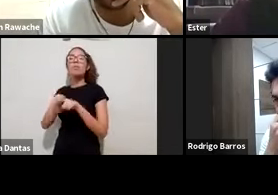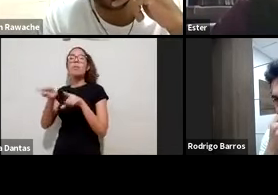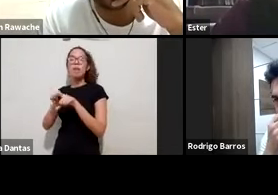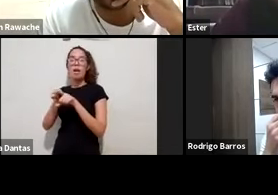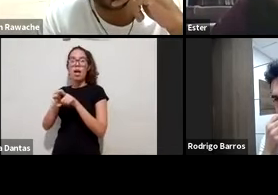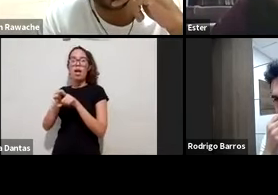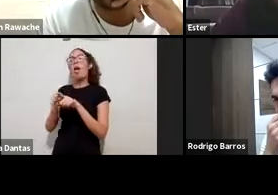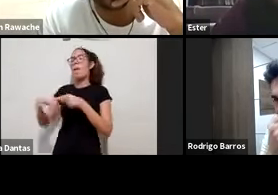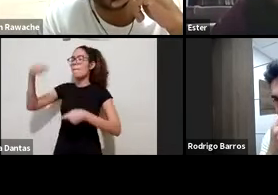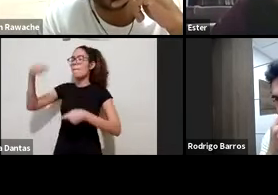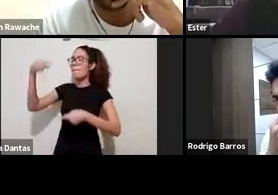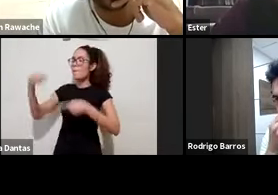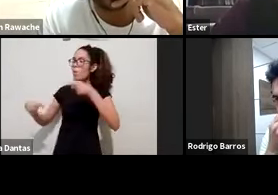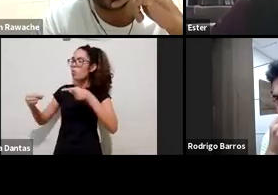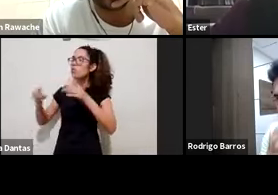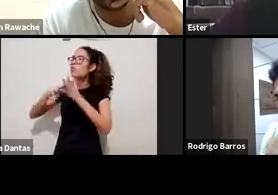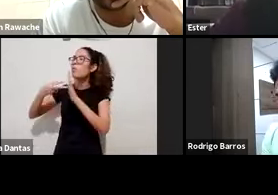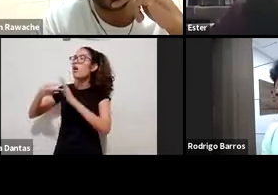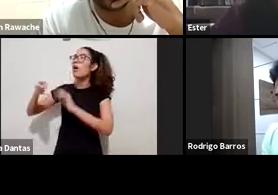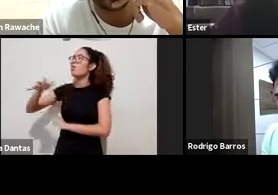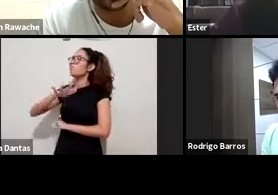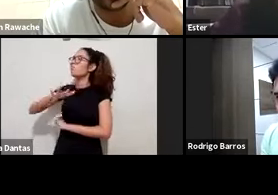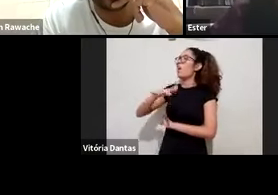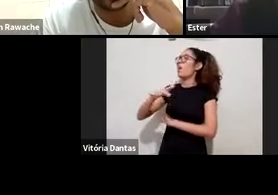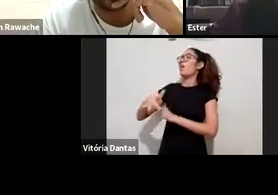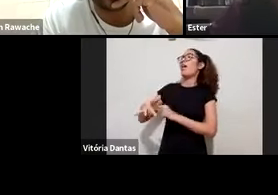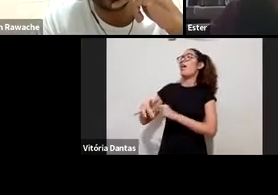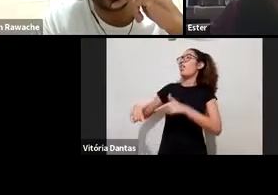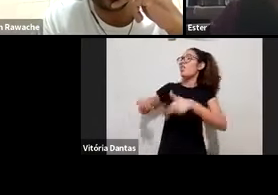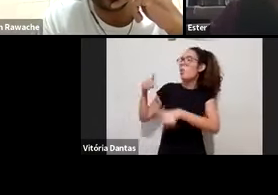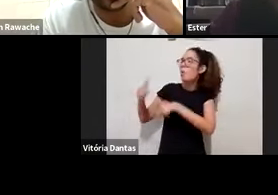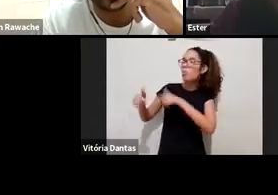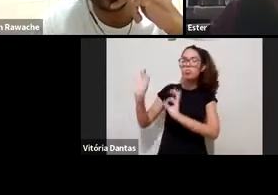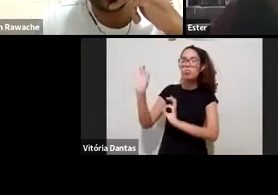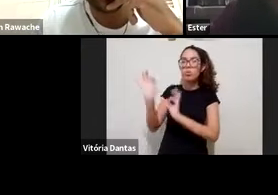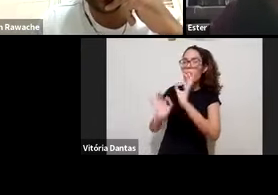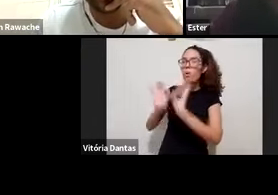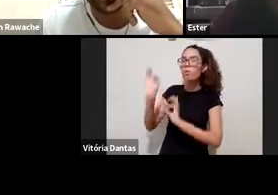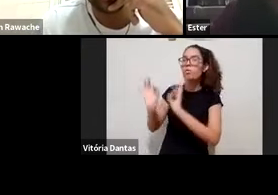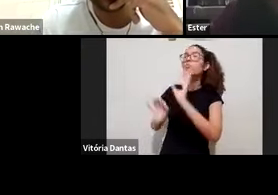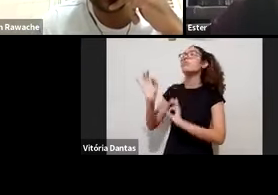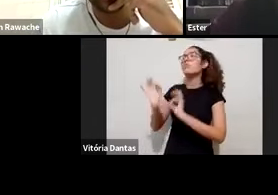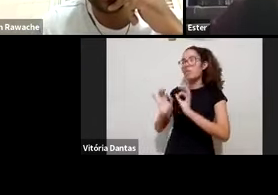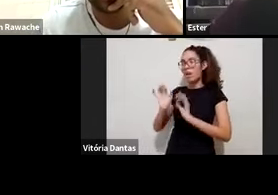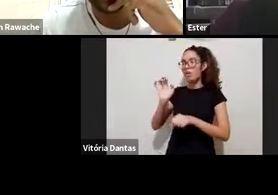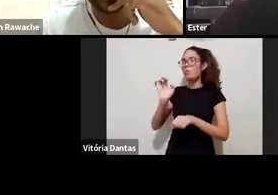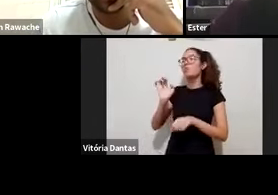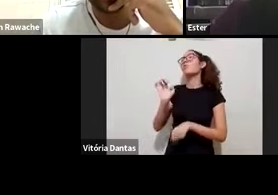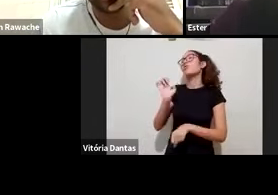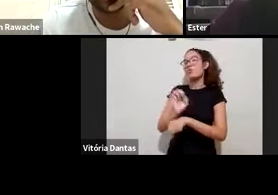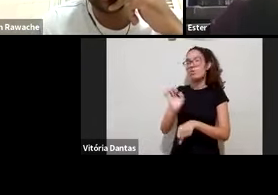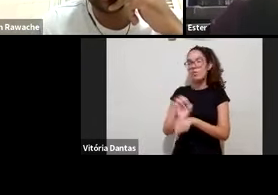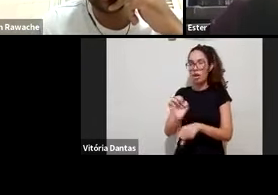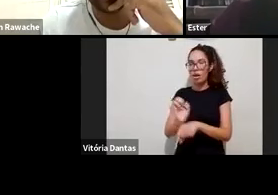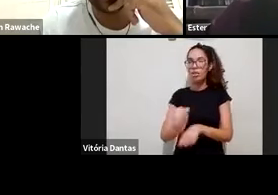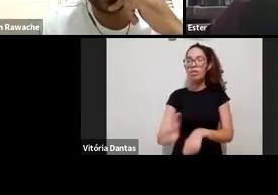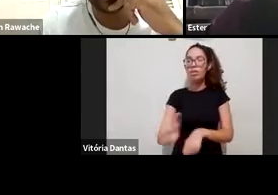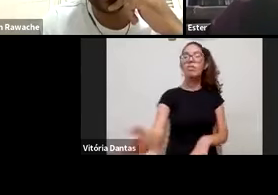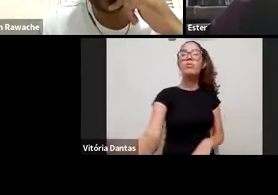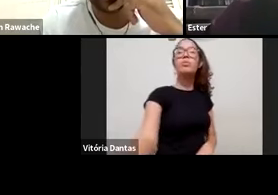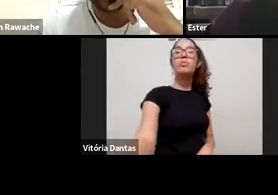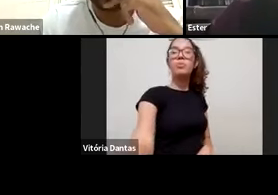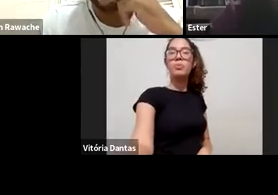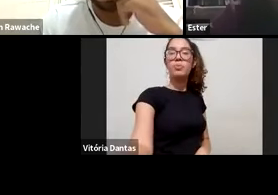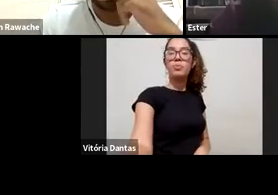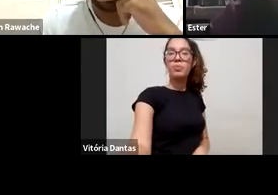de luta, né, que defende a sociedade de forma mais ampla, organizando a esperança do nosso Estado, né, do nosso povo. Renato, pode colocar a